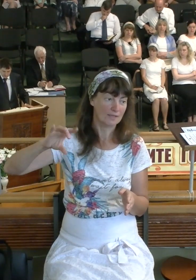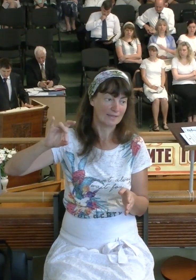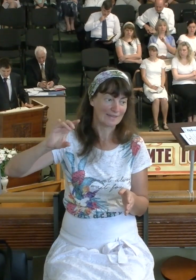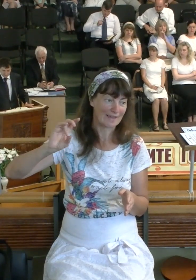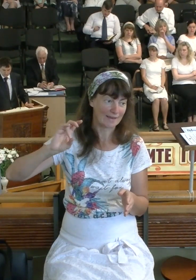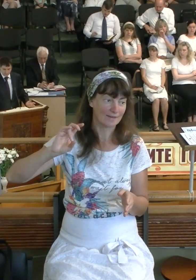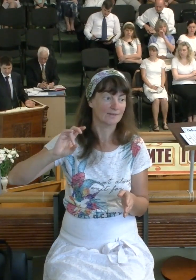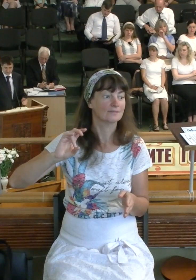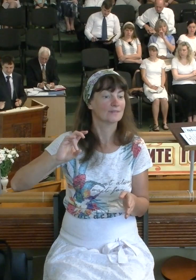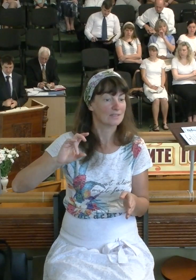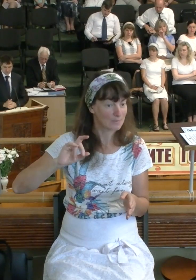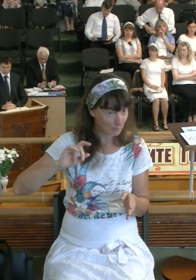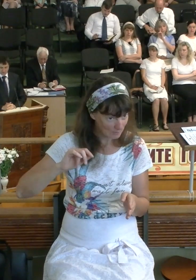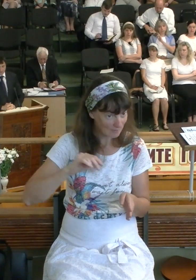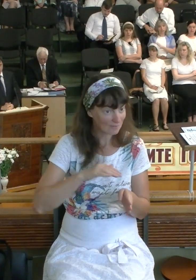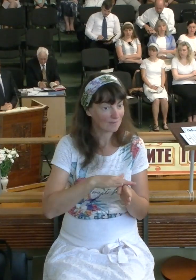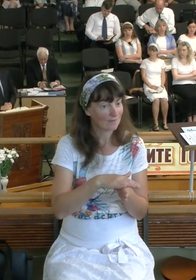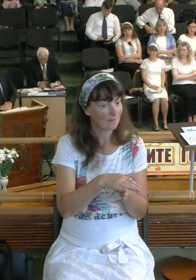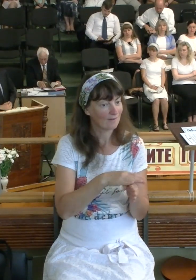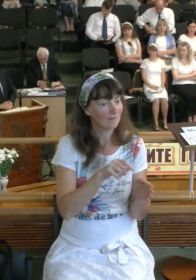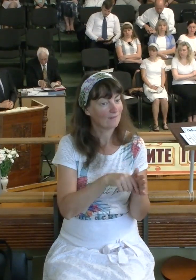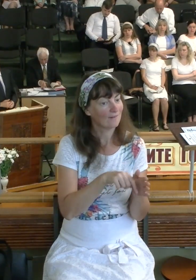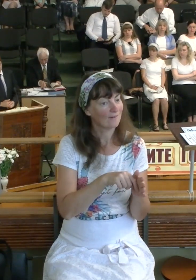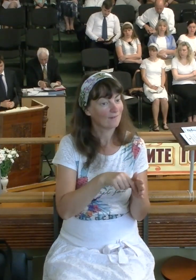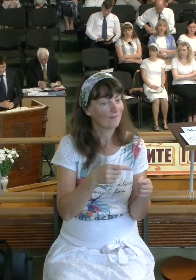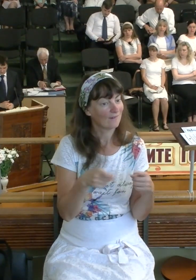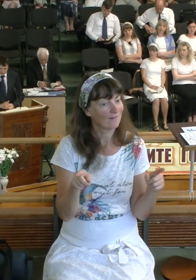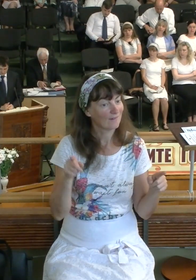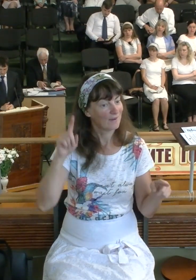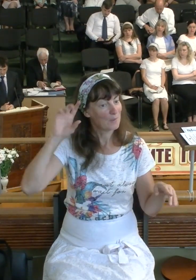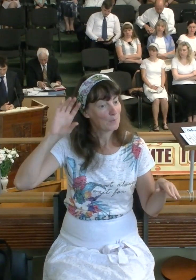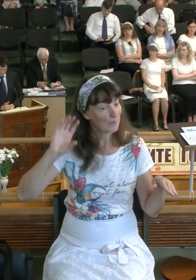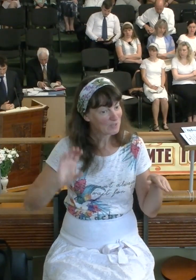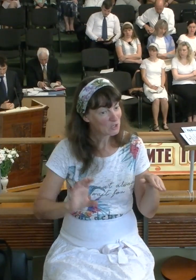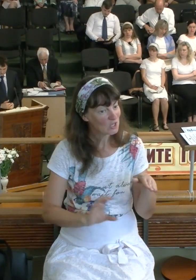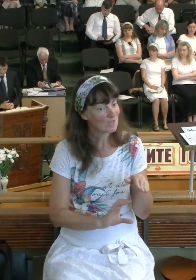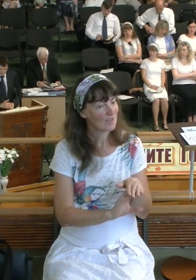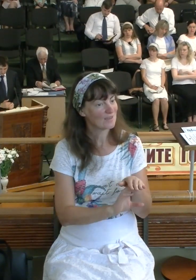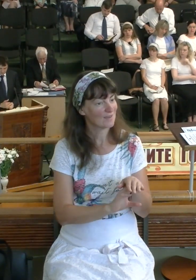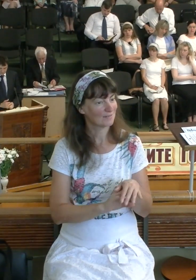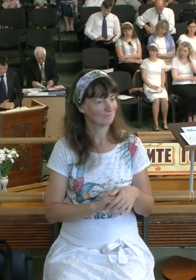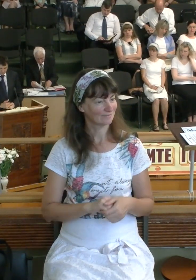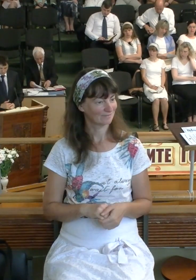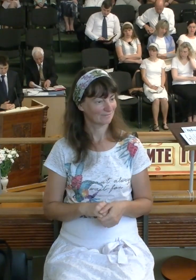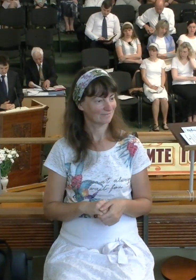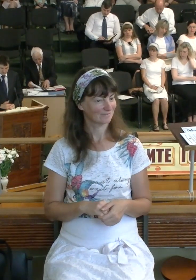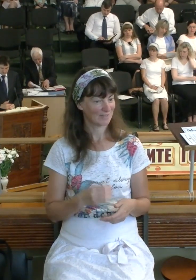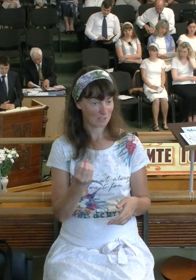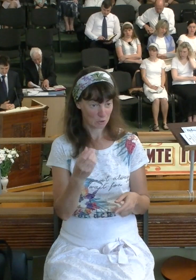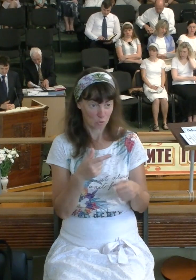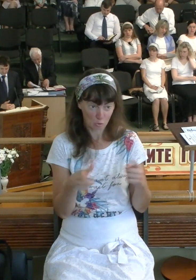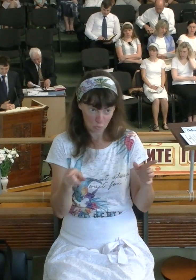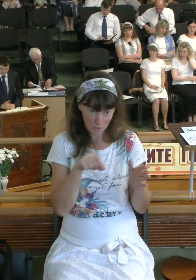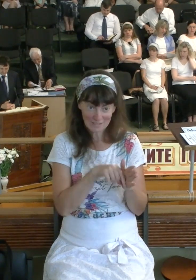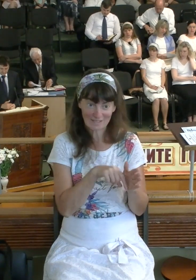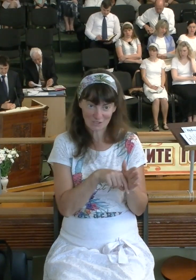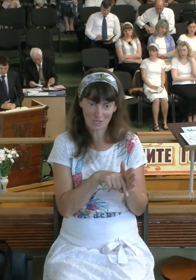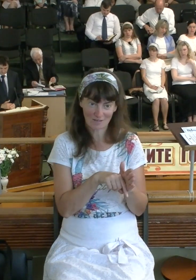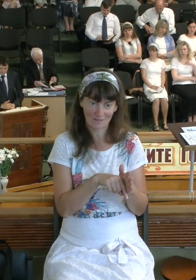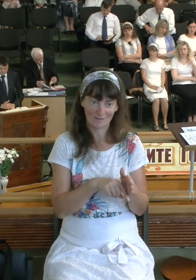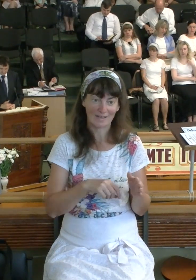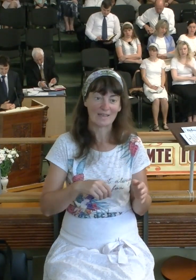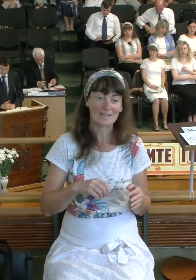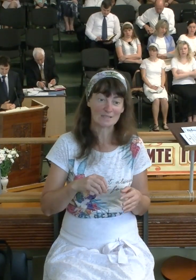Знаете, мир, общество, школа, неверующие родители учат по-другому.